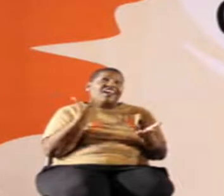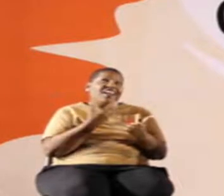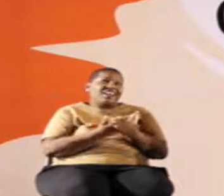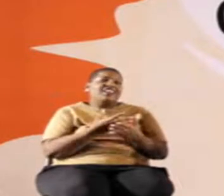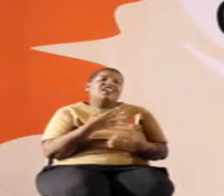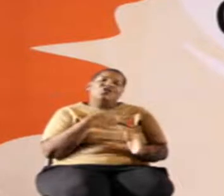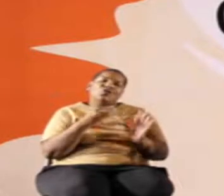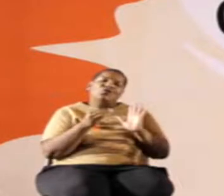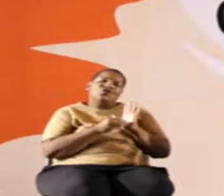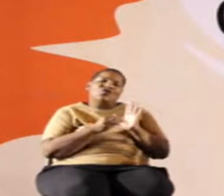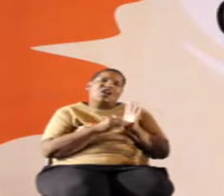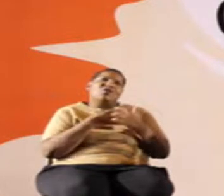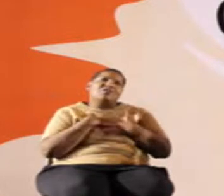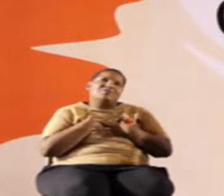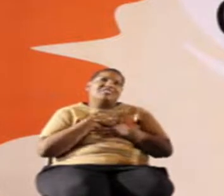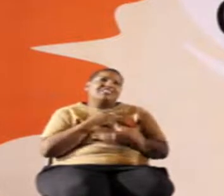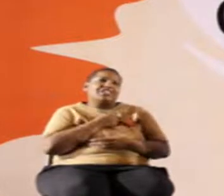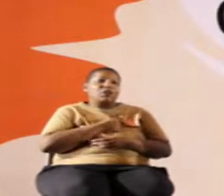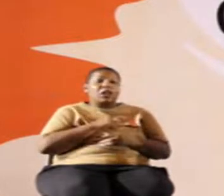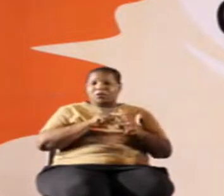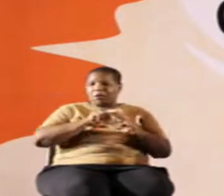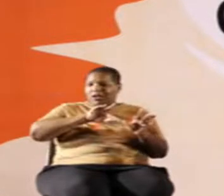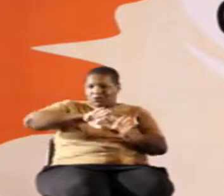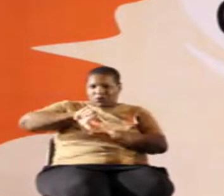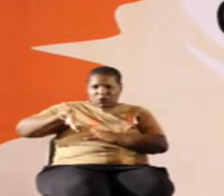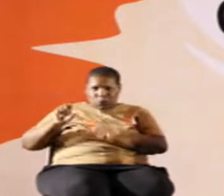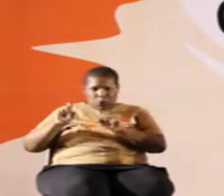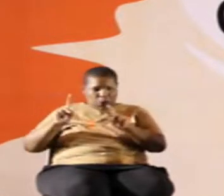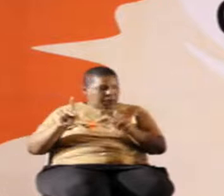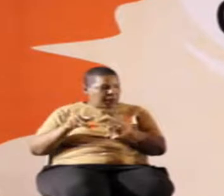faz falta. Mas, enfim, eu não vou